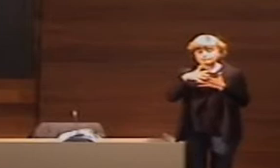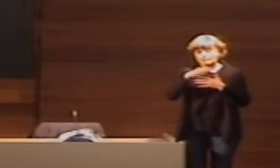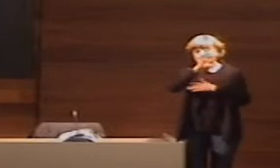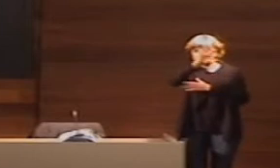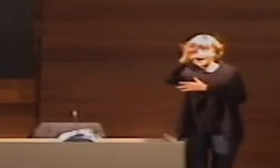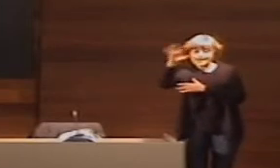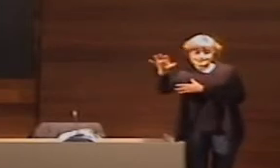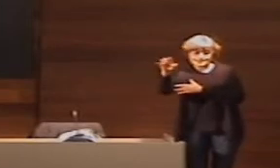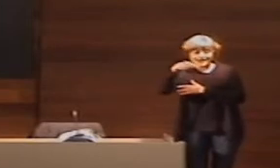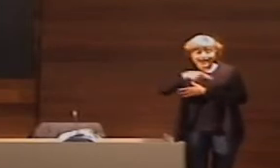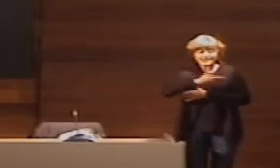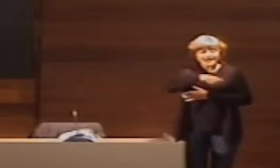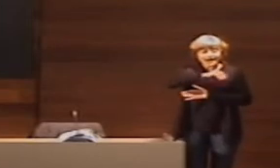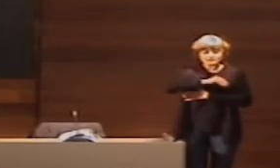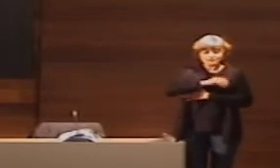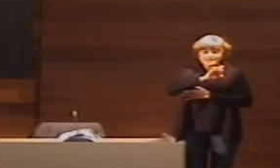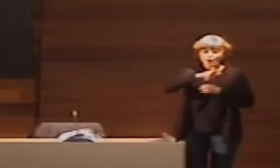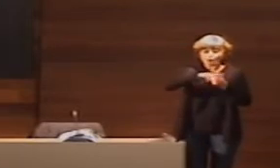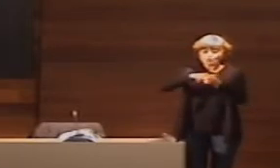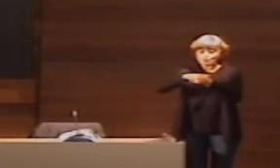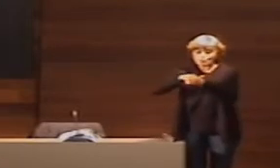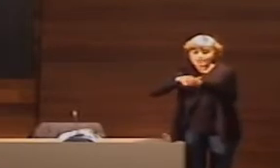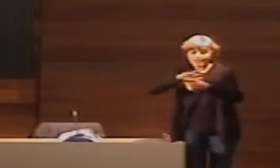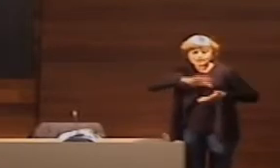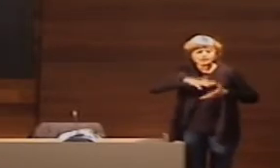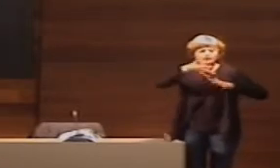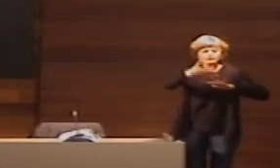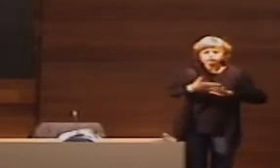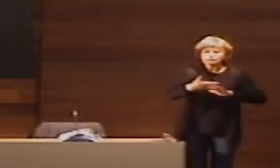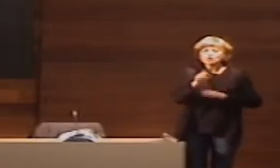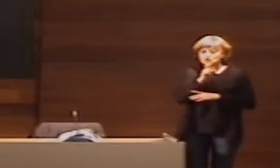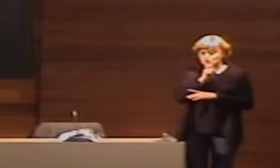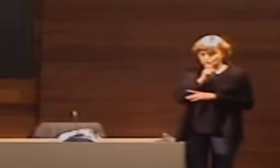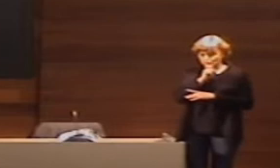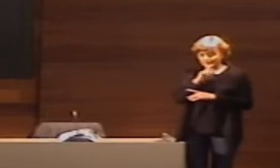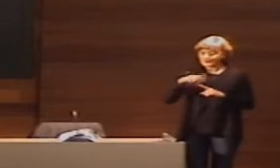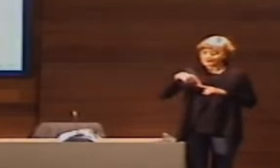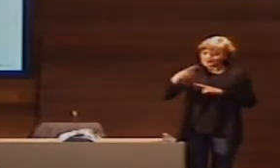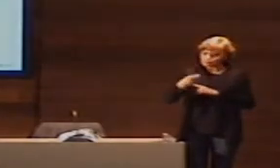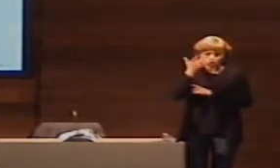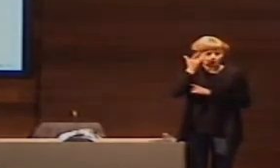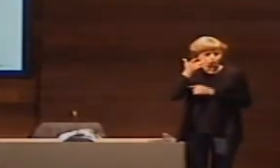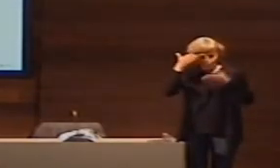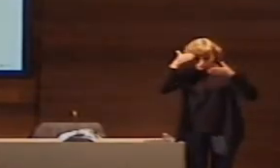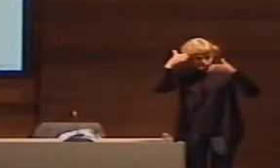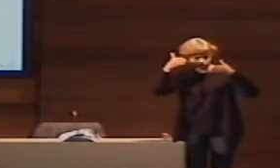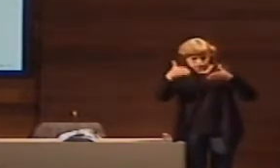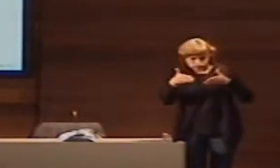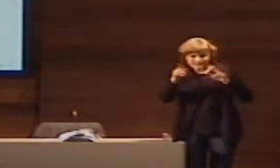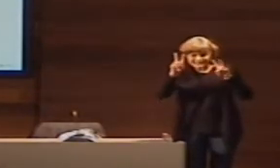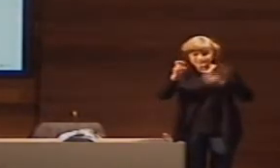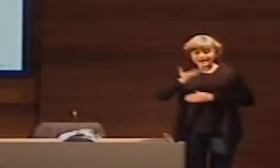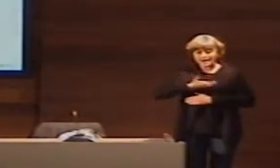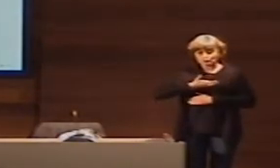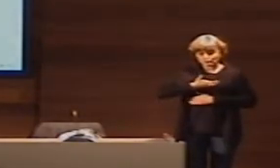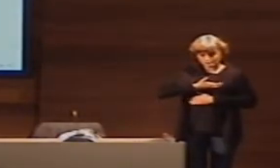comunidades autónomas. Y luego ya voy a entrar en la cuestión más municipal de cuáles son las opciones, las oportunidades